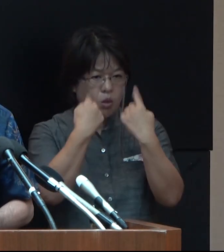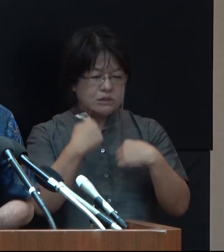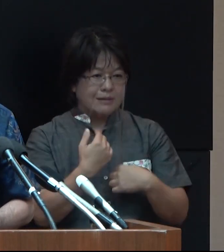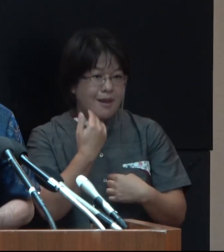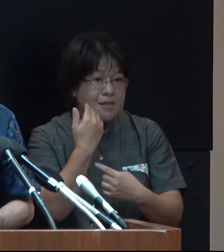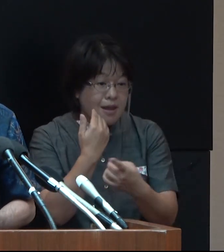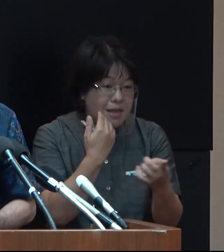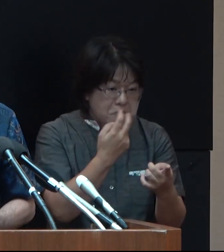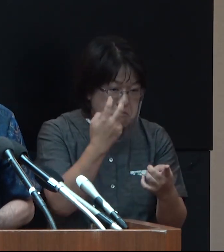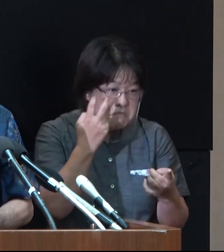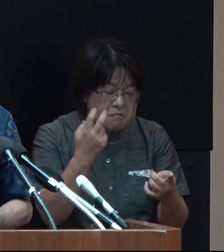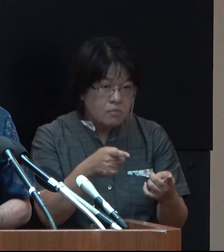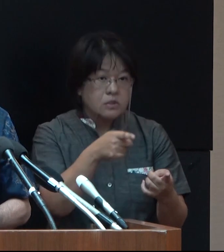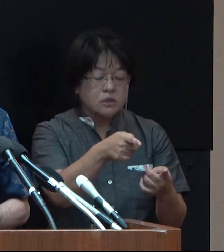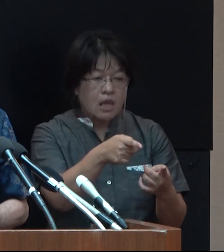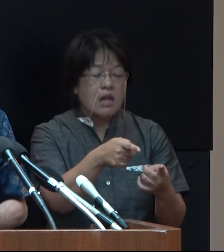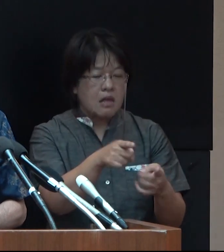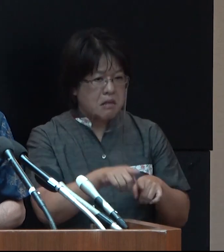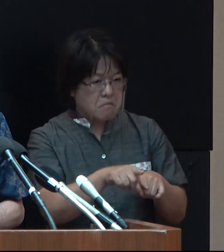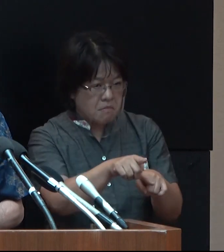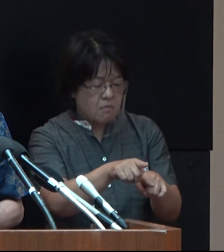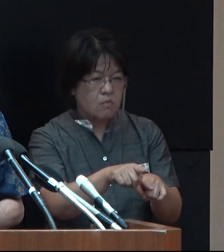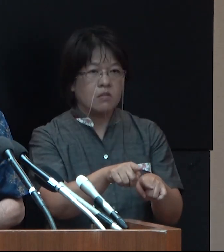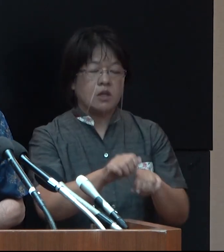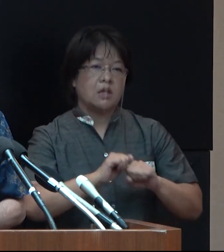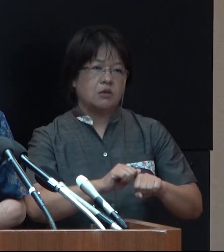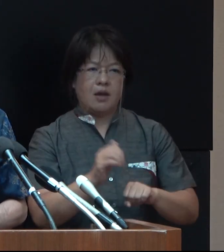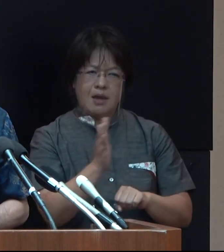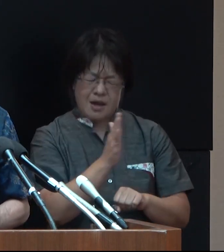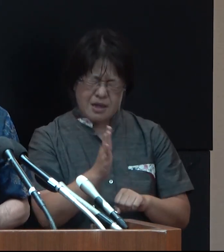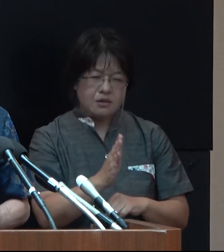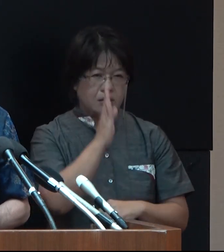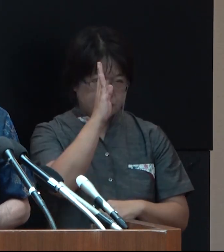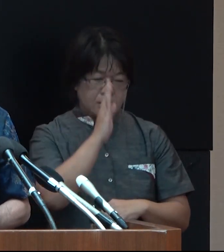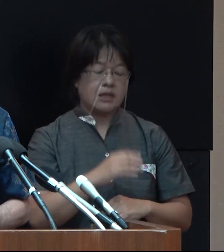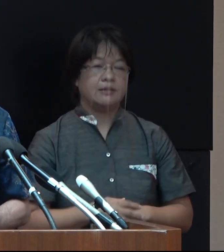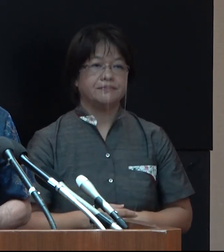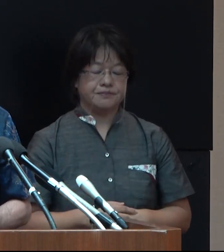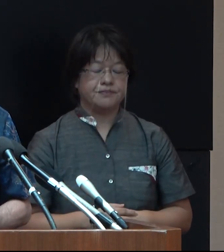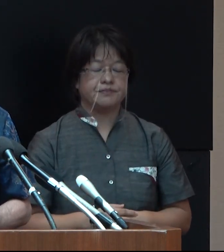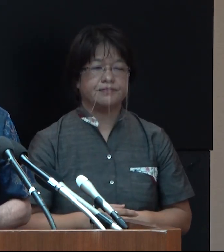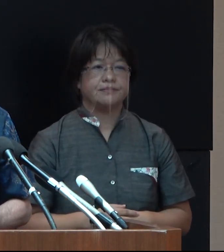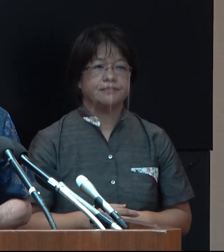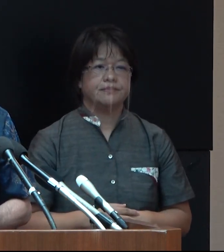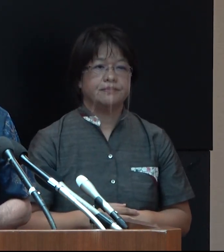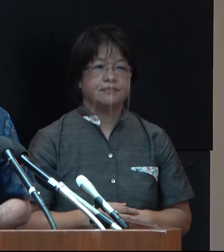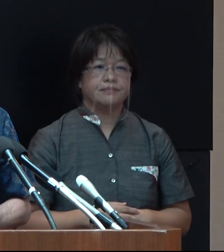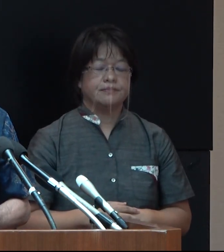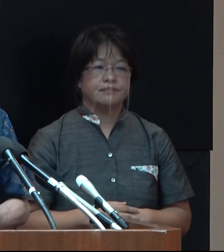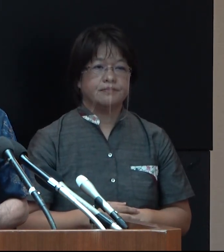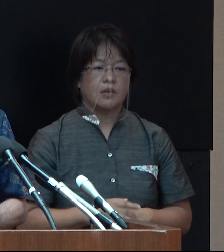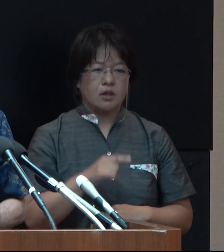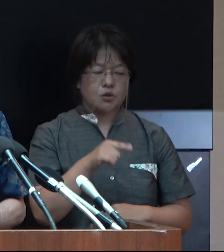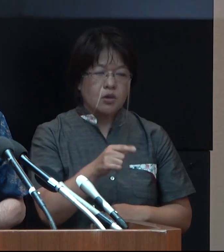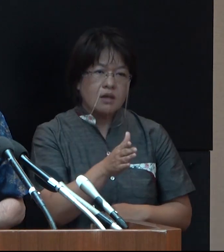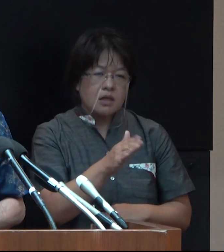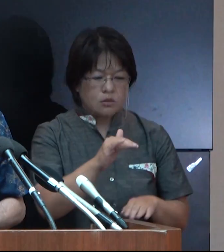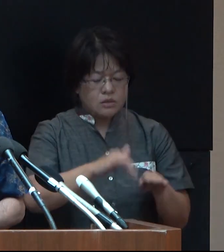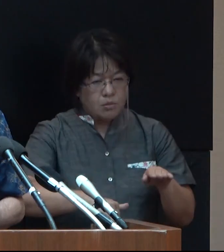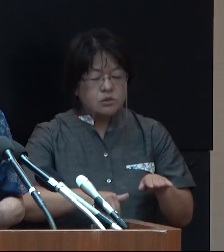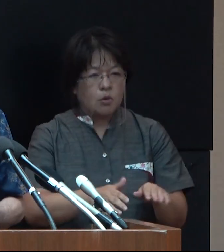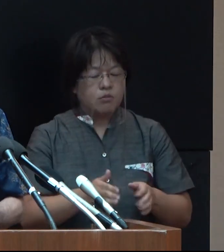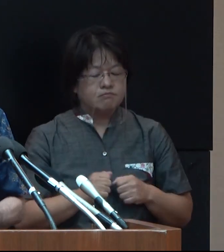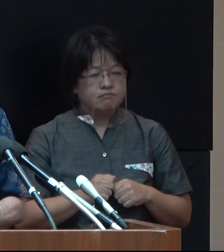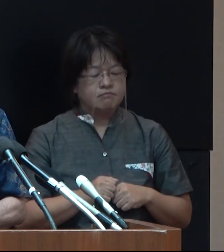して誹謗中傷や差別をするようなことは絶対にやってはいけません。そこもよろしくお願いいたします